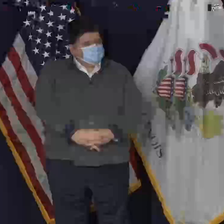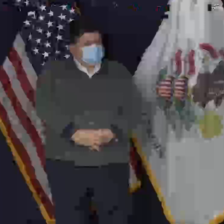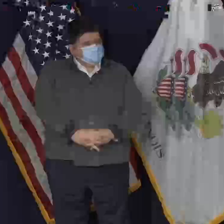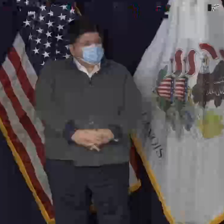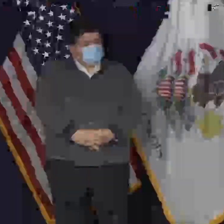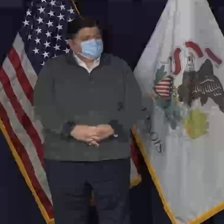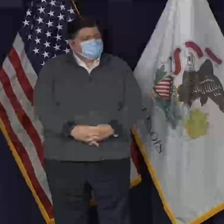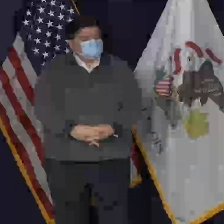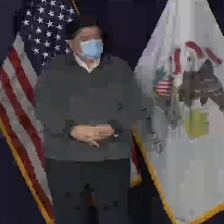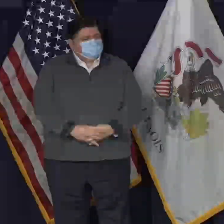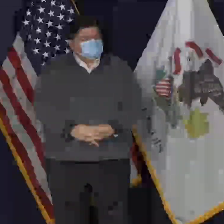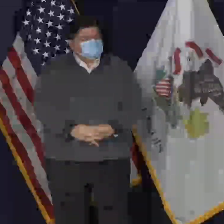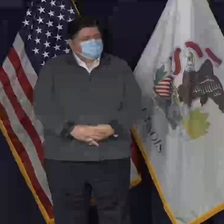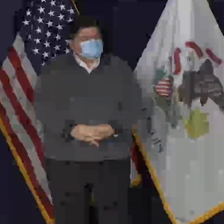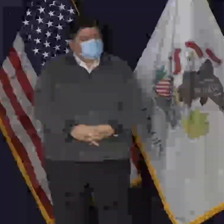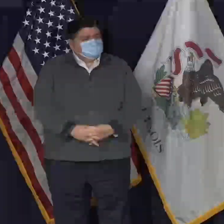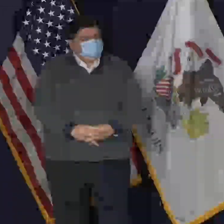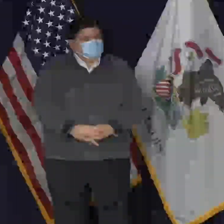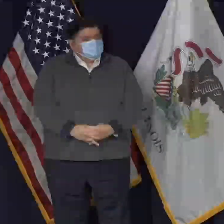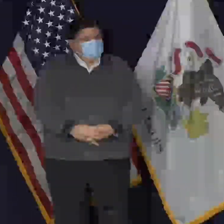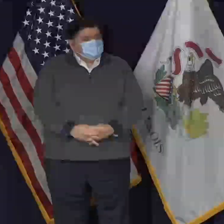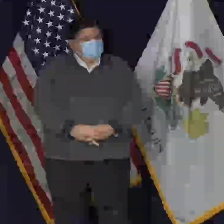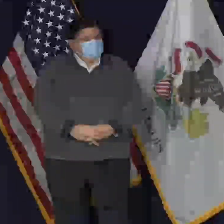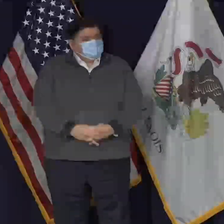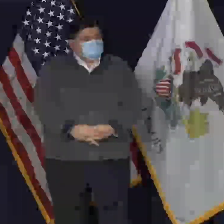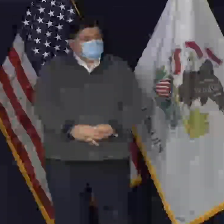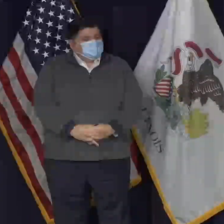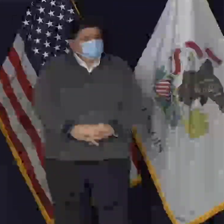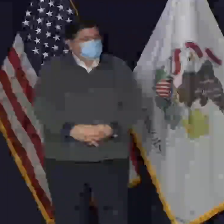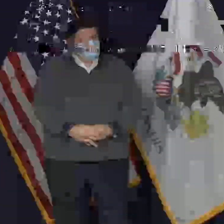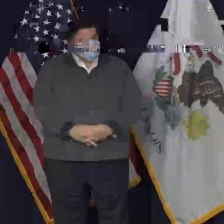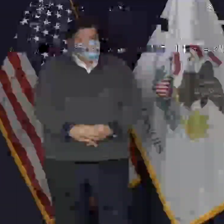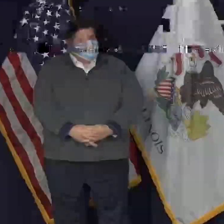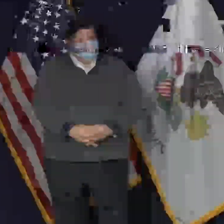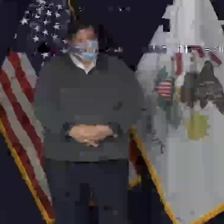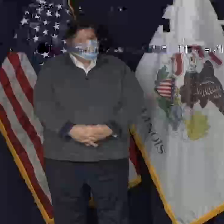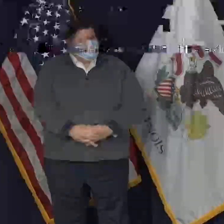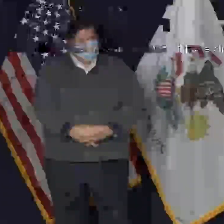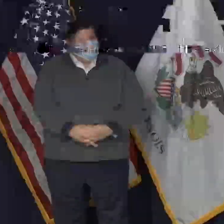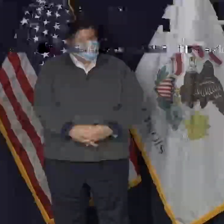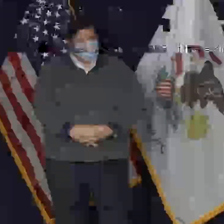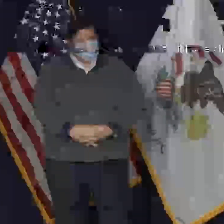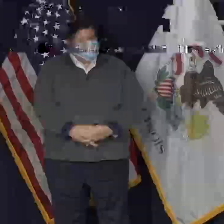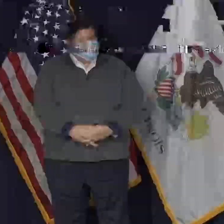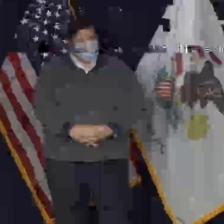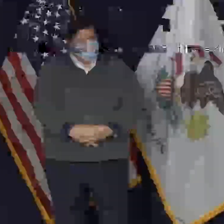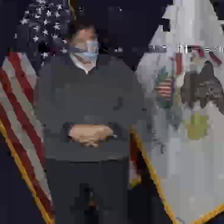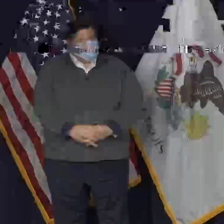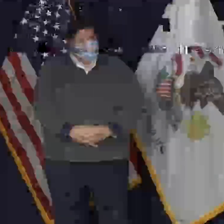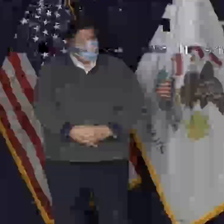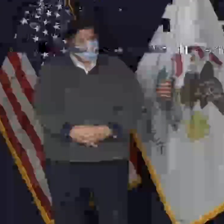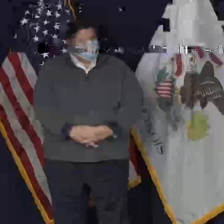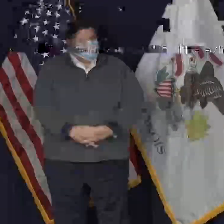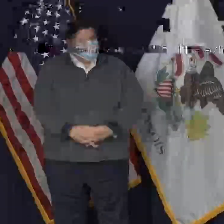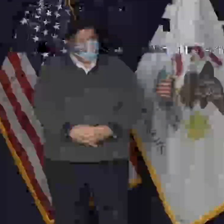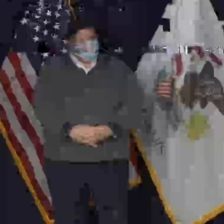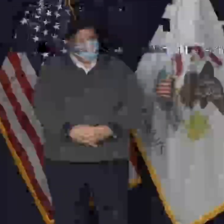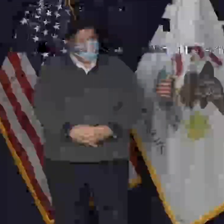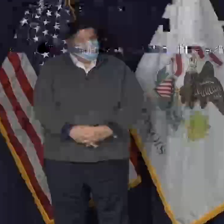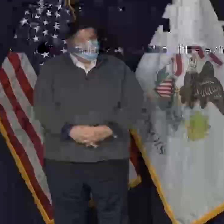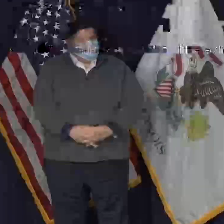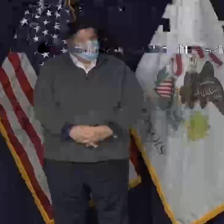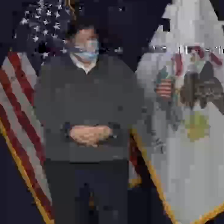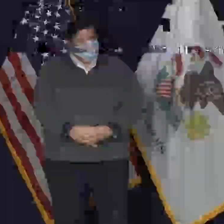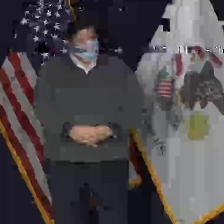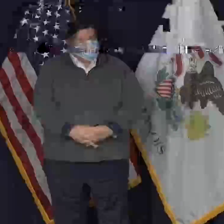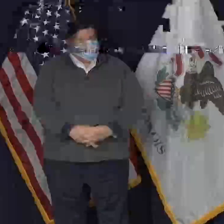para mantenerse saludable. Los hospitales y consultorios médicos todavía están abiertos y muchos ofrecen opciones para comunicarse